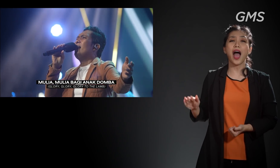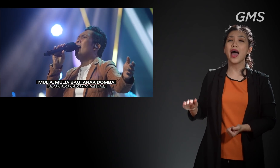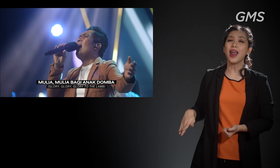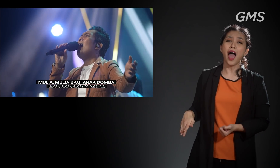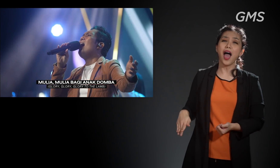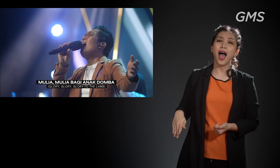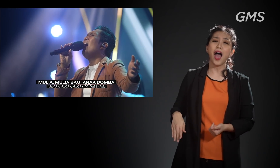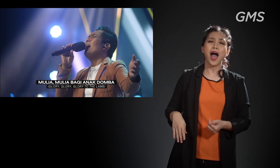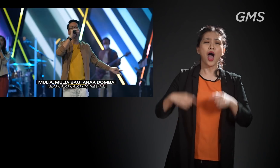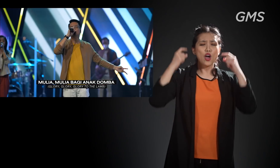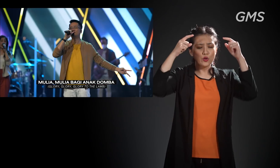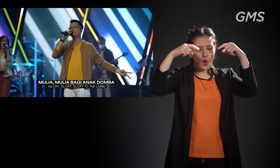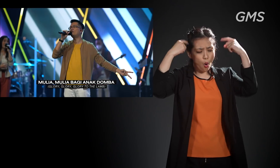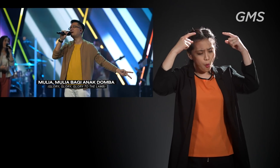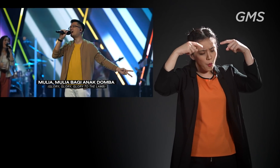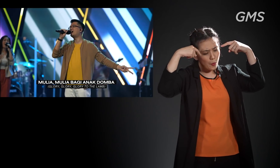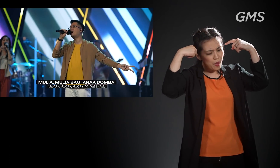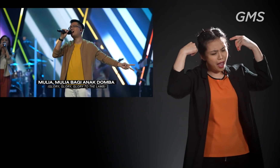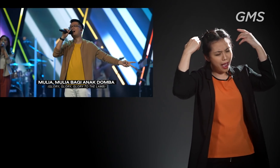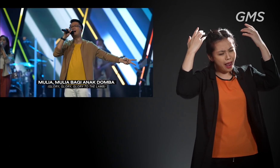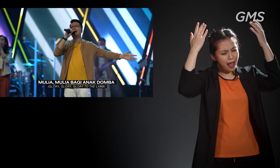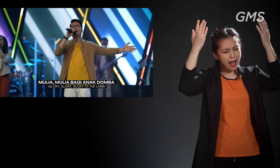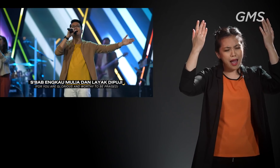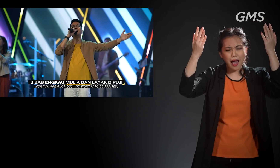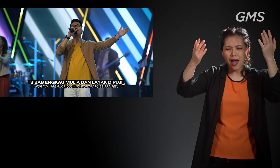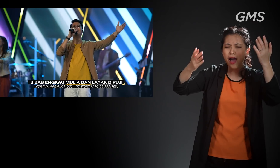bagi anak domba.